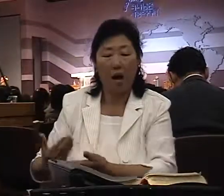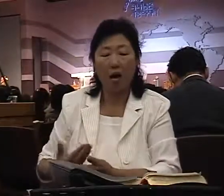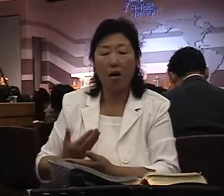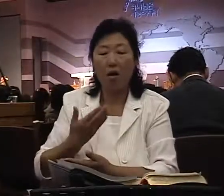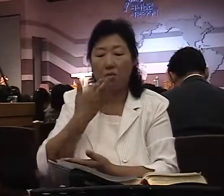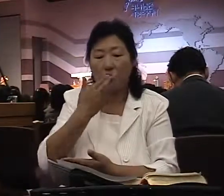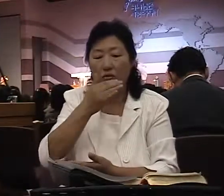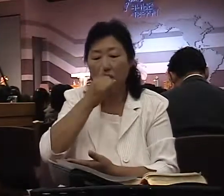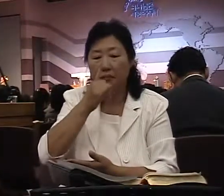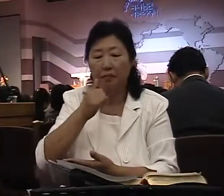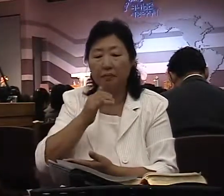그럼 보세요.